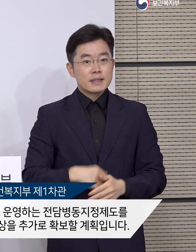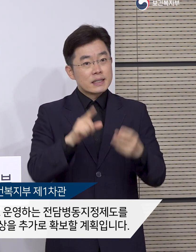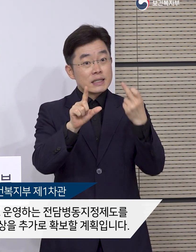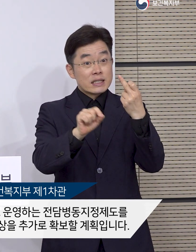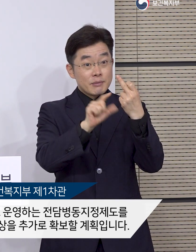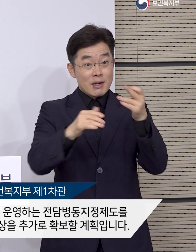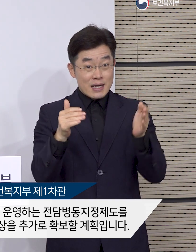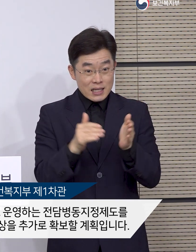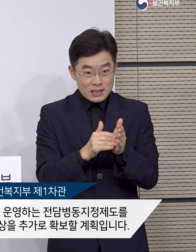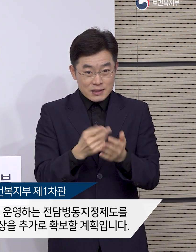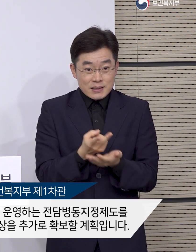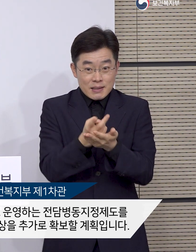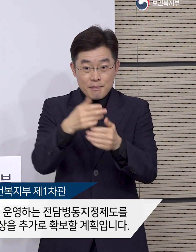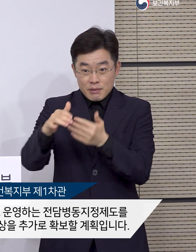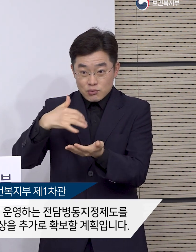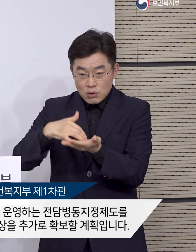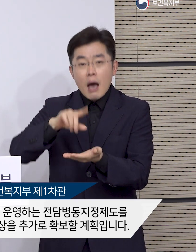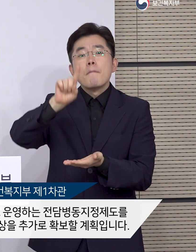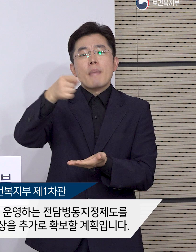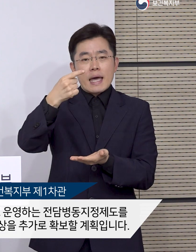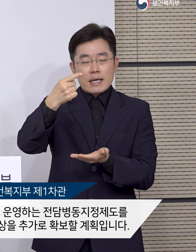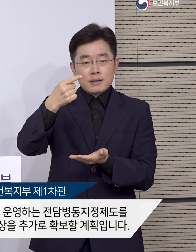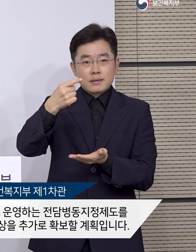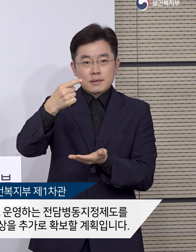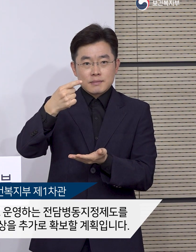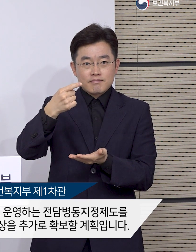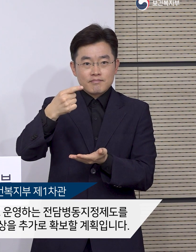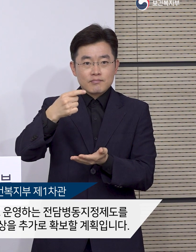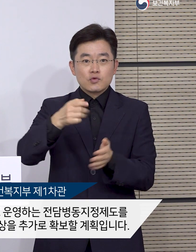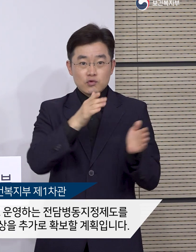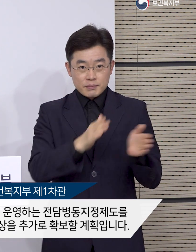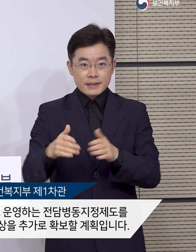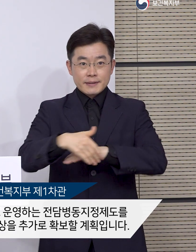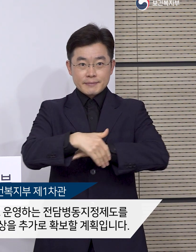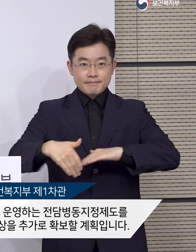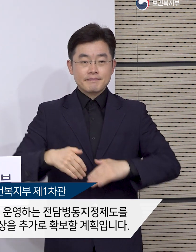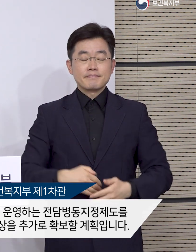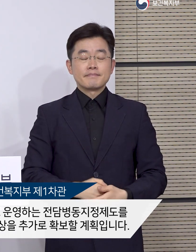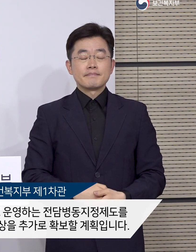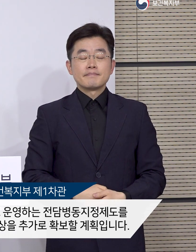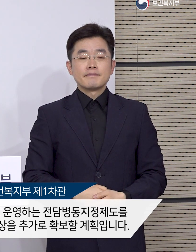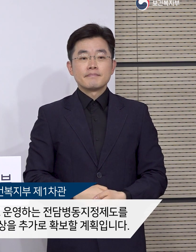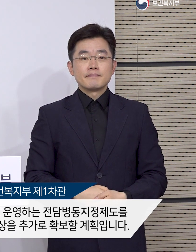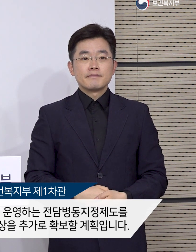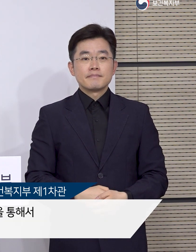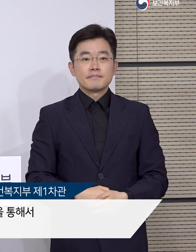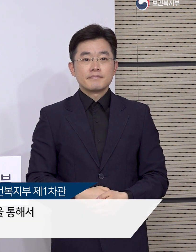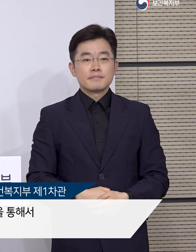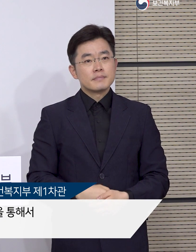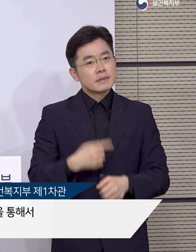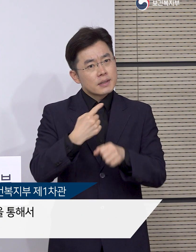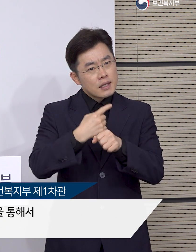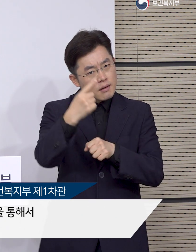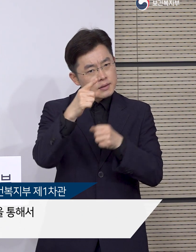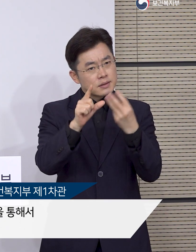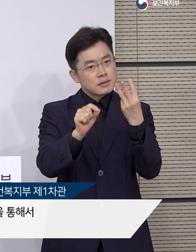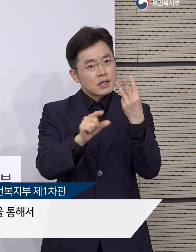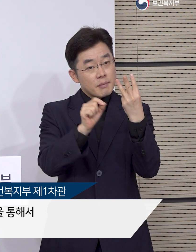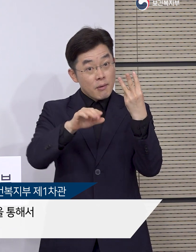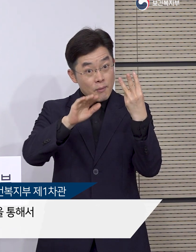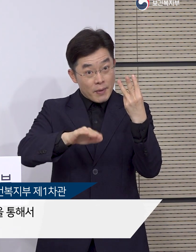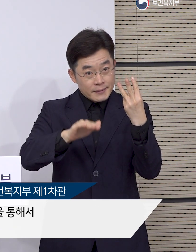연말까지 100병상 이상의 중환자 병상을 추가로 확보할 계획입니다. 내년 3월